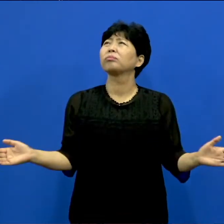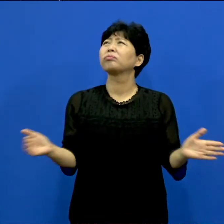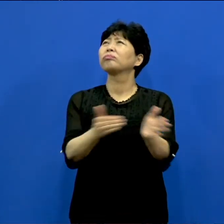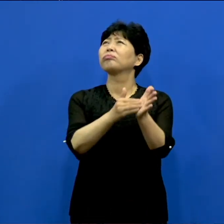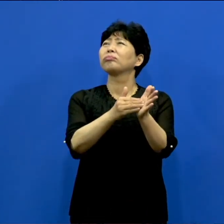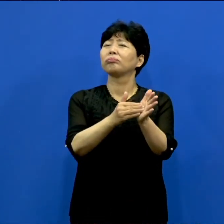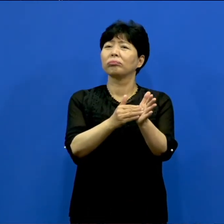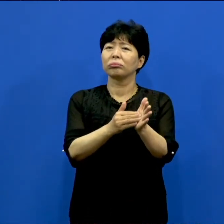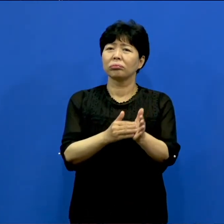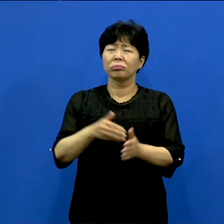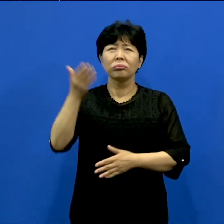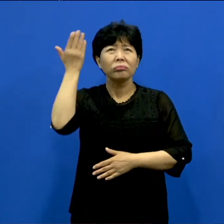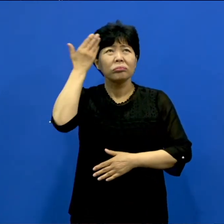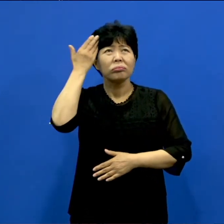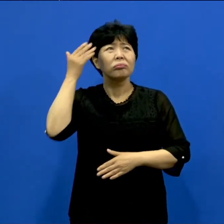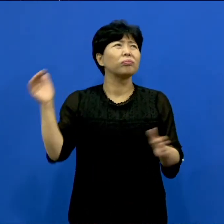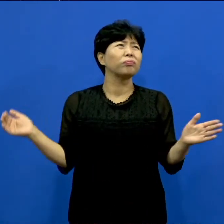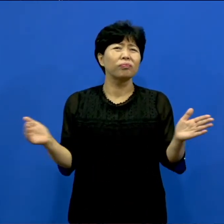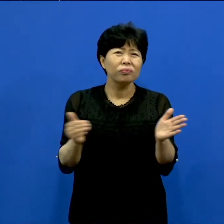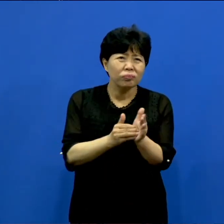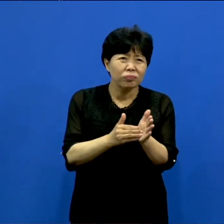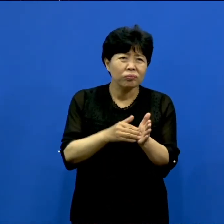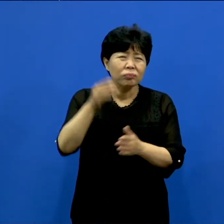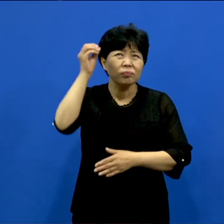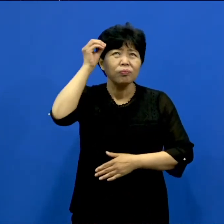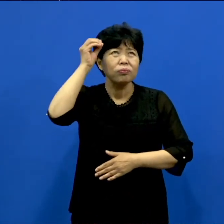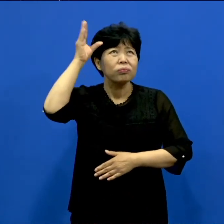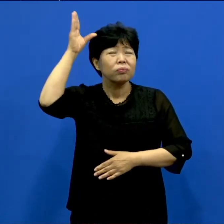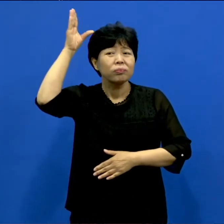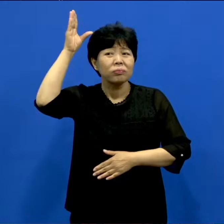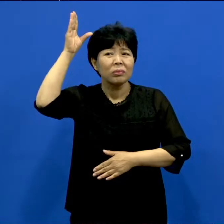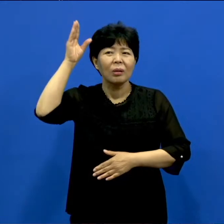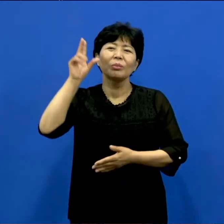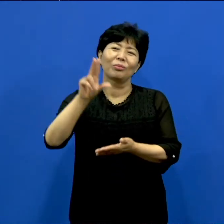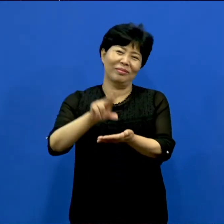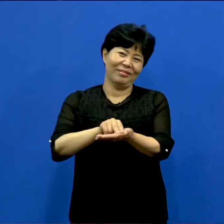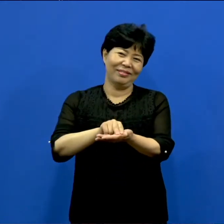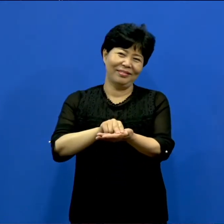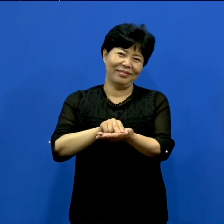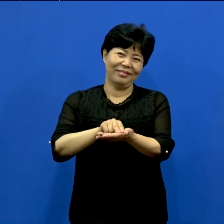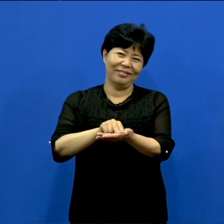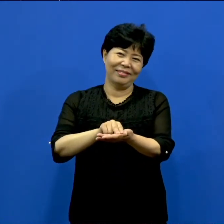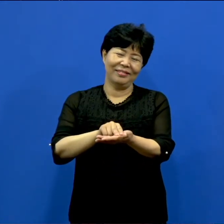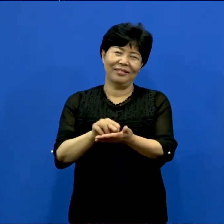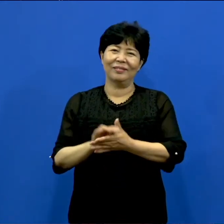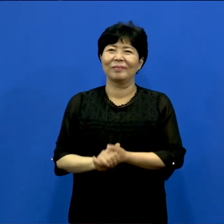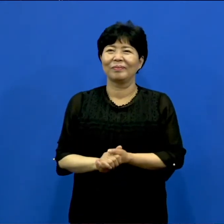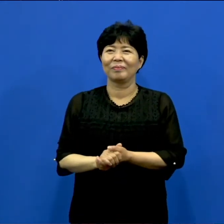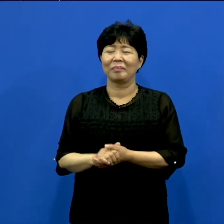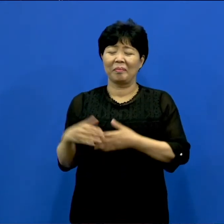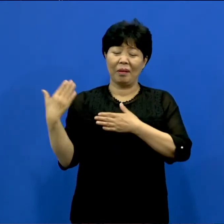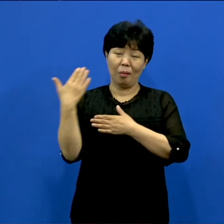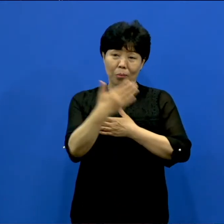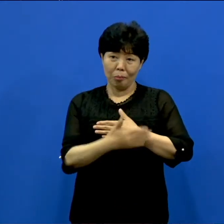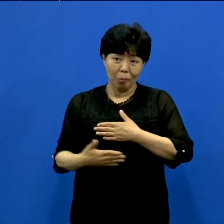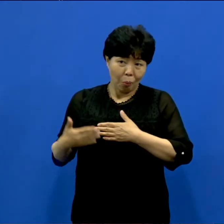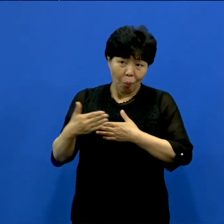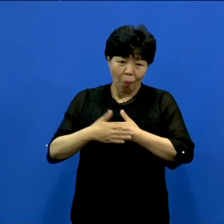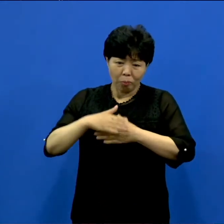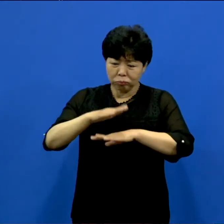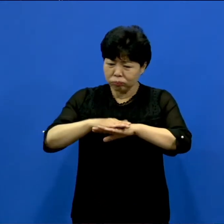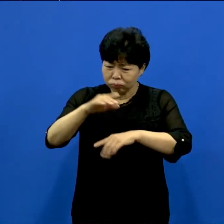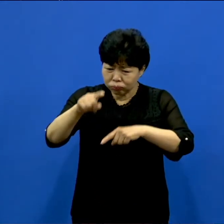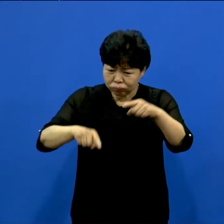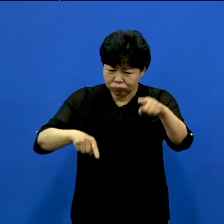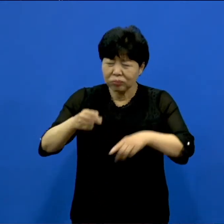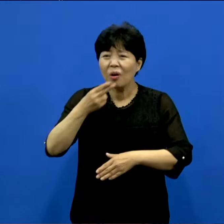끝나고 지식만 축적되고, 공부는 많이 하고 아는 건 많은데 몸이 안 움직이고 몸의 진리가 익혀지지 않는다.